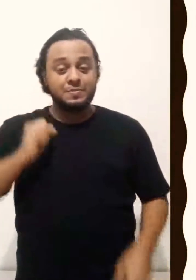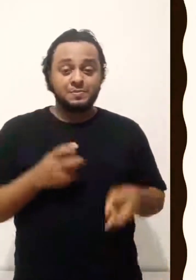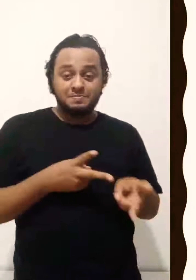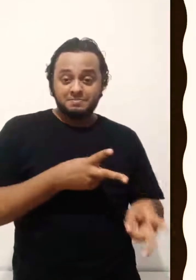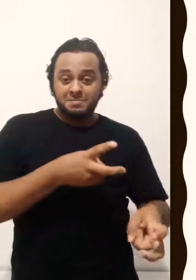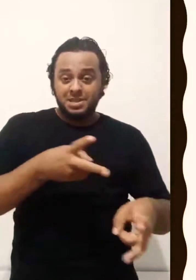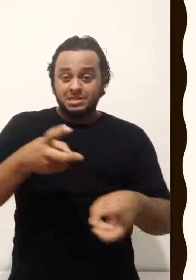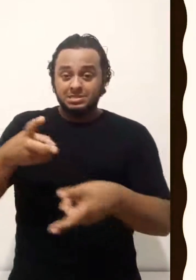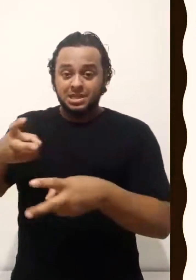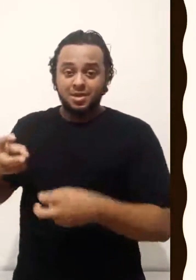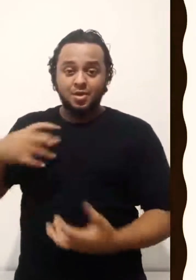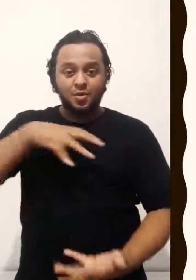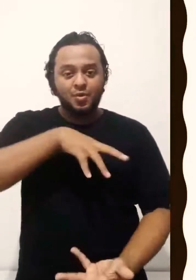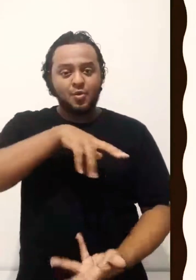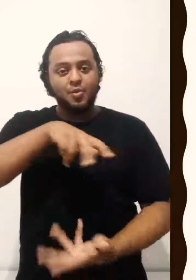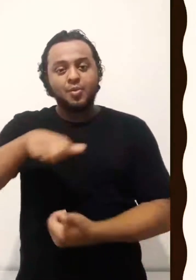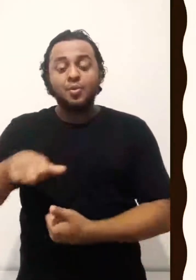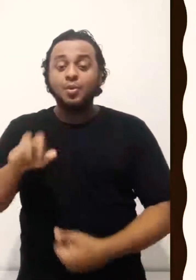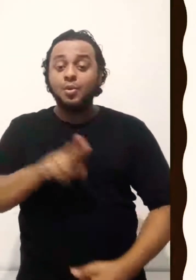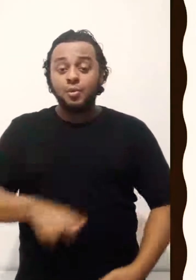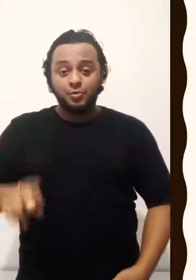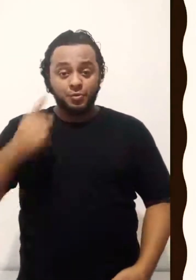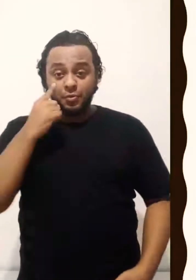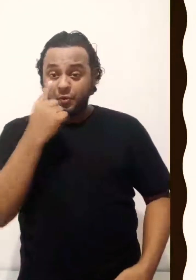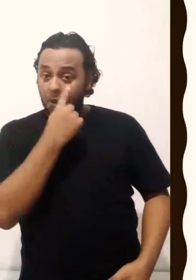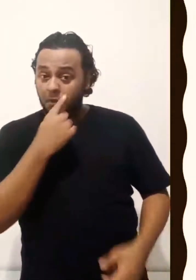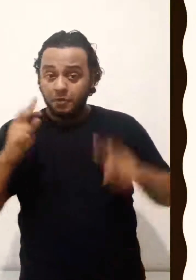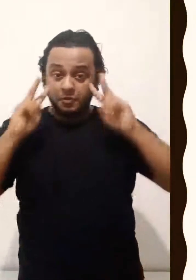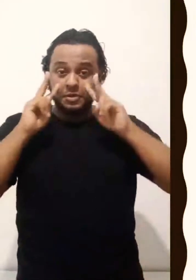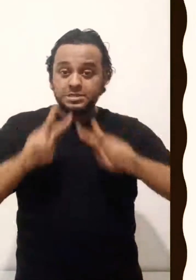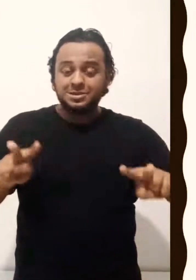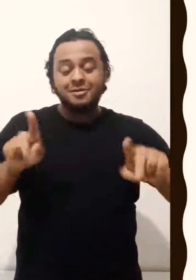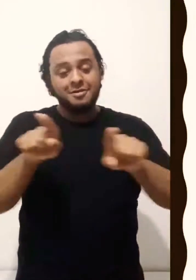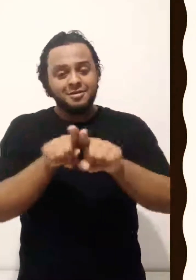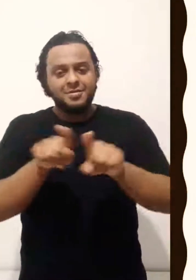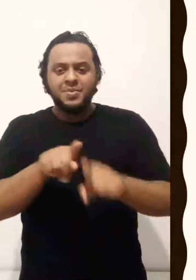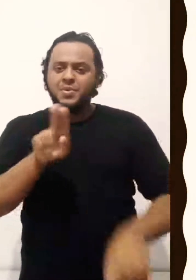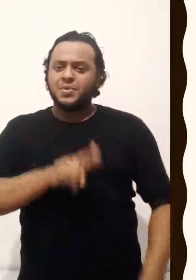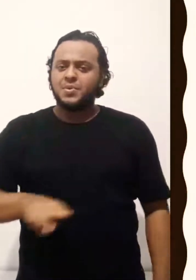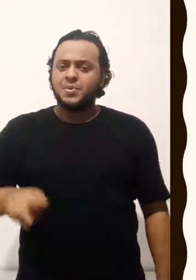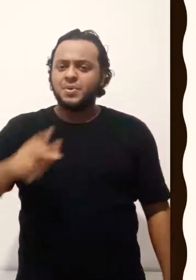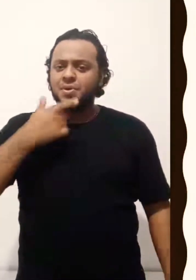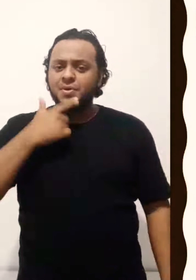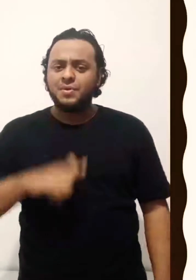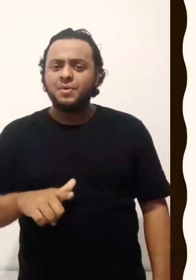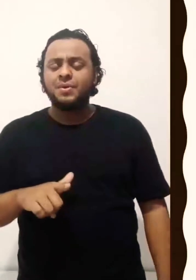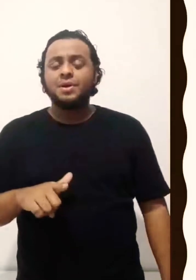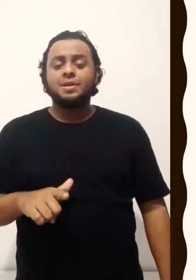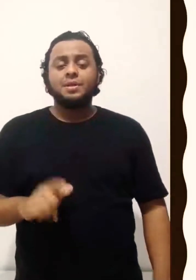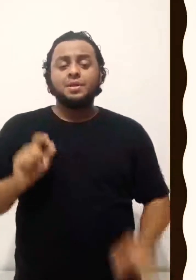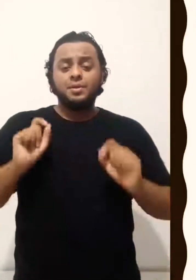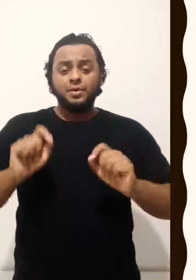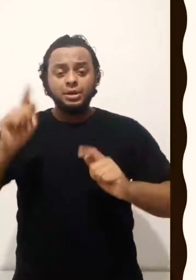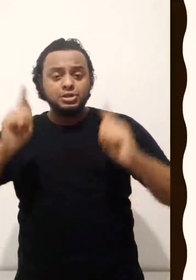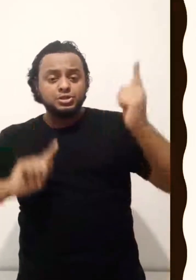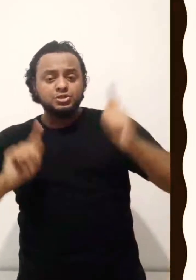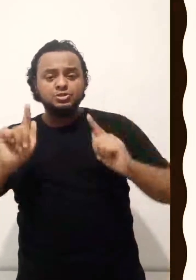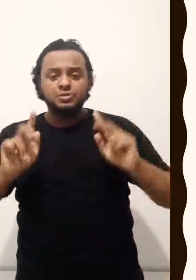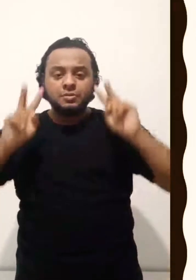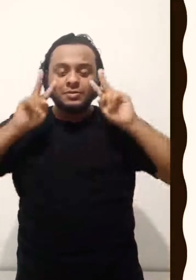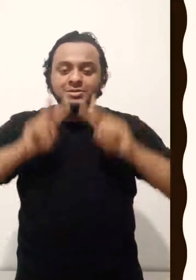surdo, ele percebe o mundo através da visão e usa uma língua que é gesto visual. A